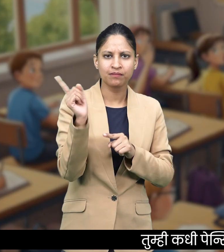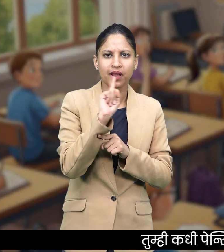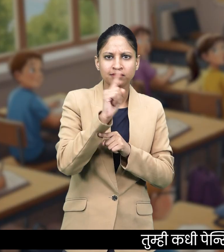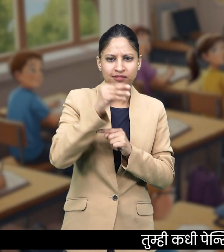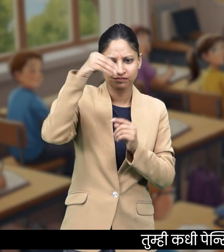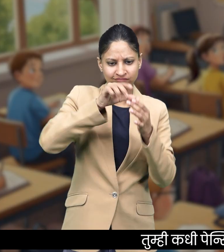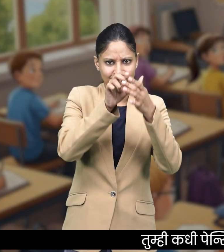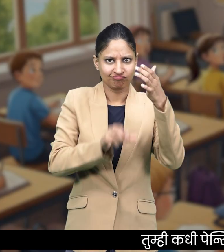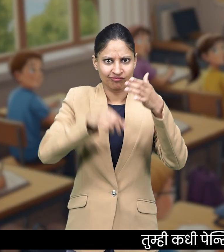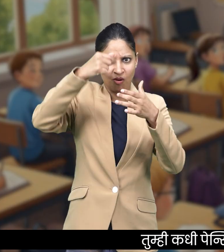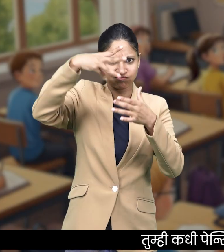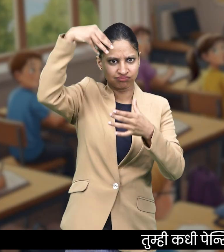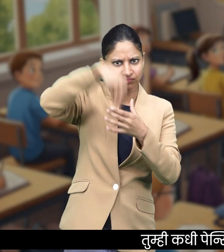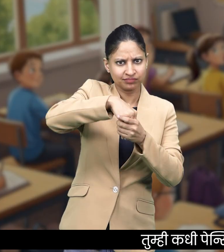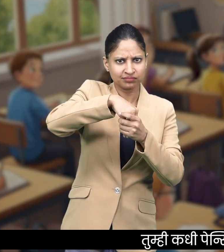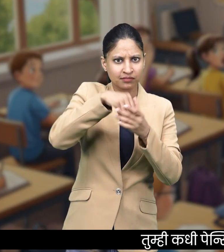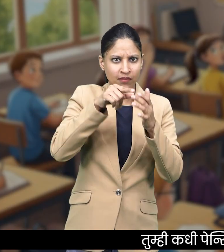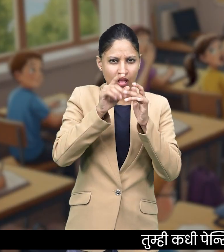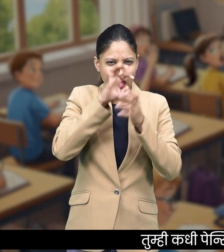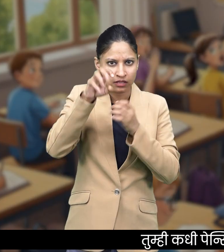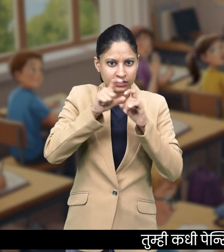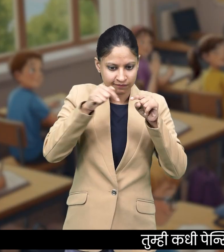तुम्ही कधी पेन्सिल बॉक्समध्ये ठेवले आहेत का?